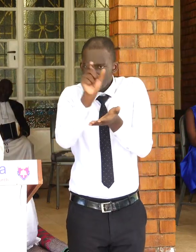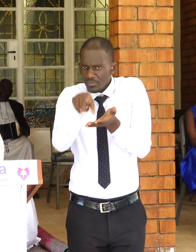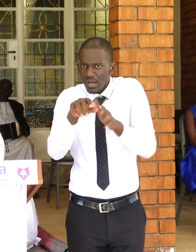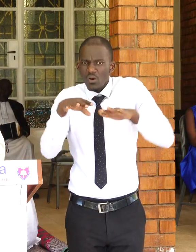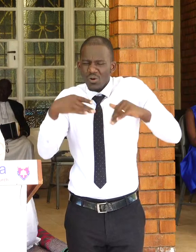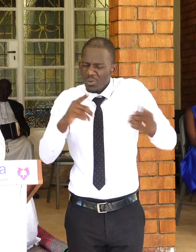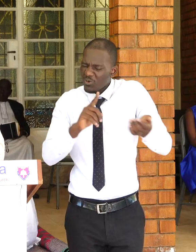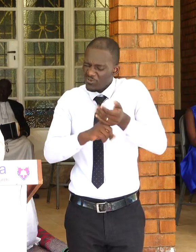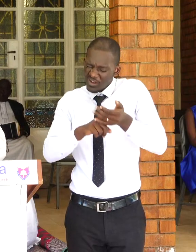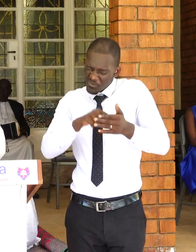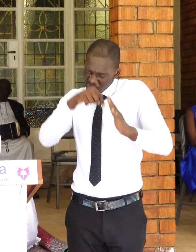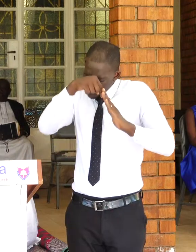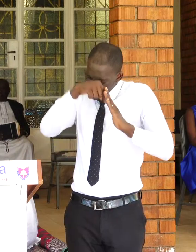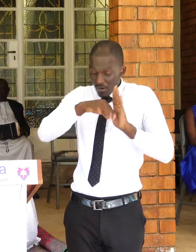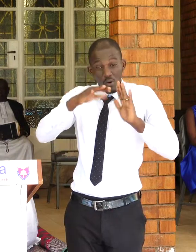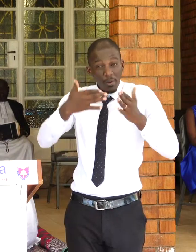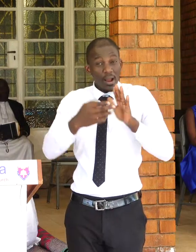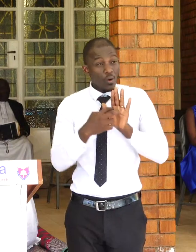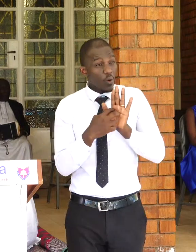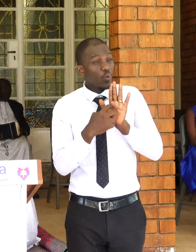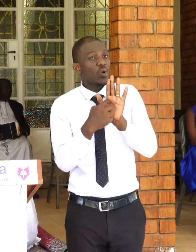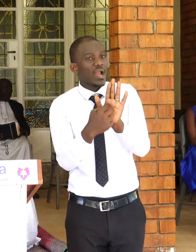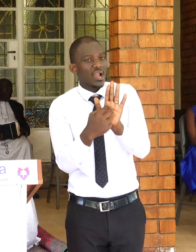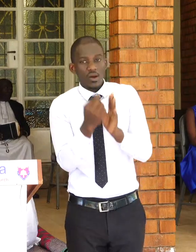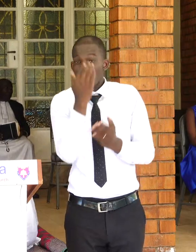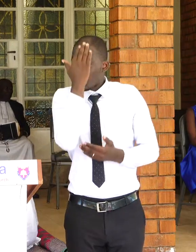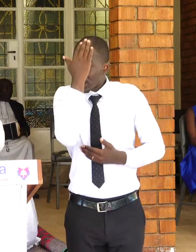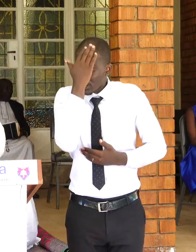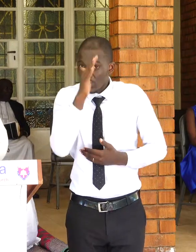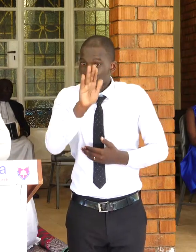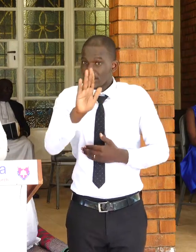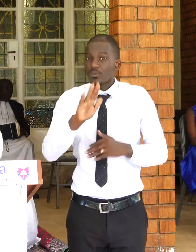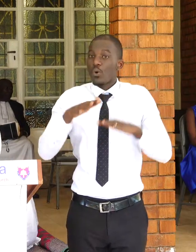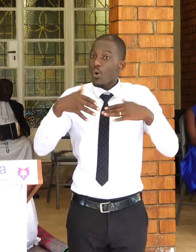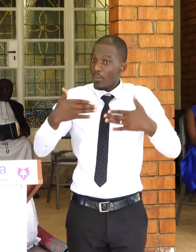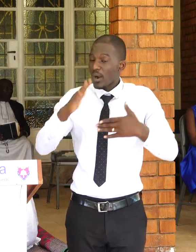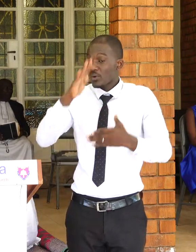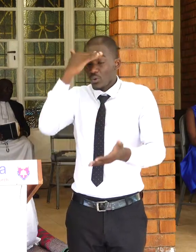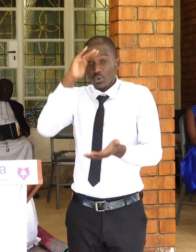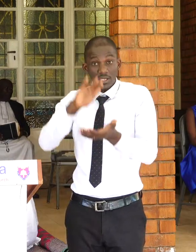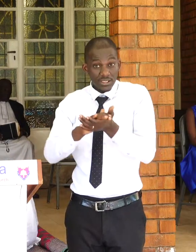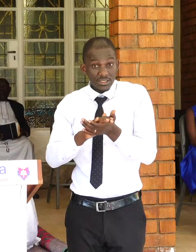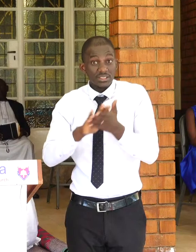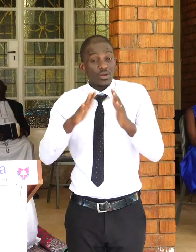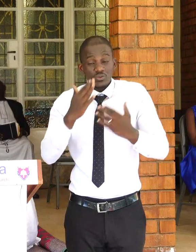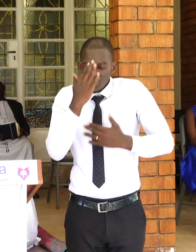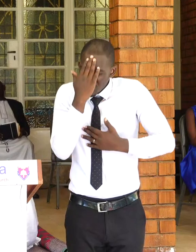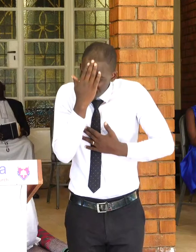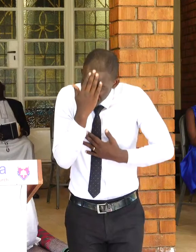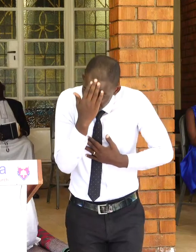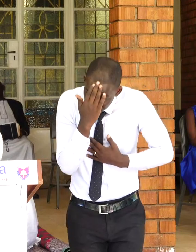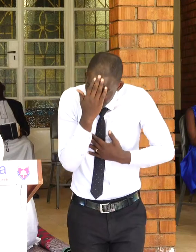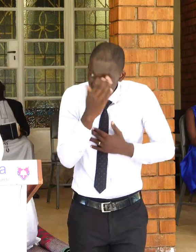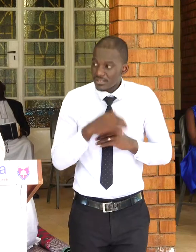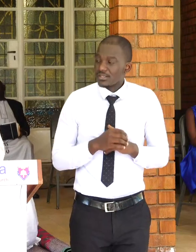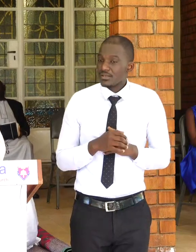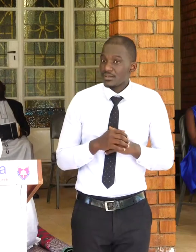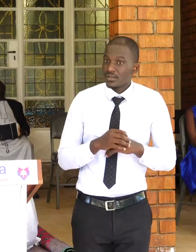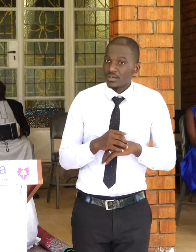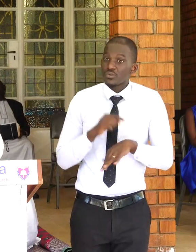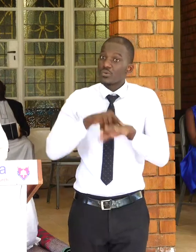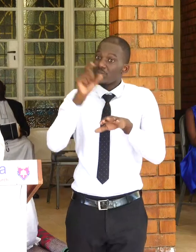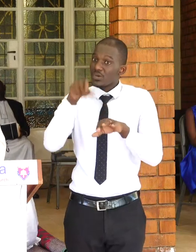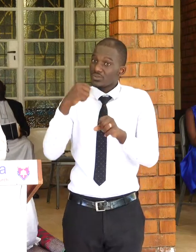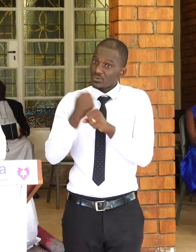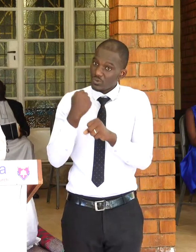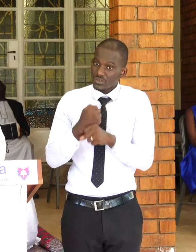ebuziba oba okulaga obwetowaze bwo n'okukkiriza kwo n'obugonvu bwo eri oyo